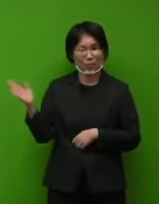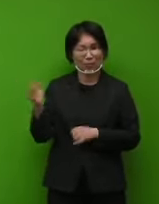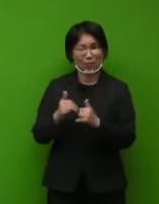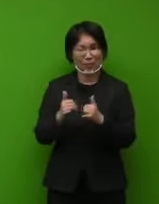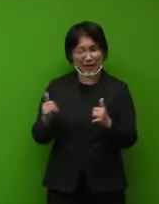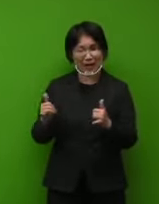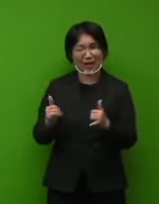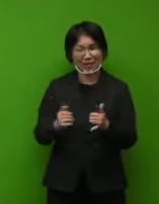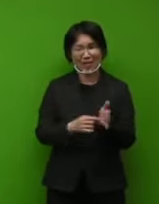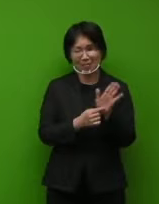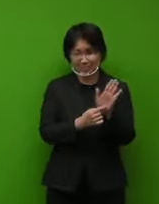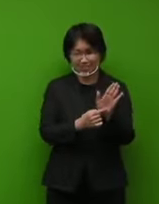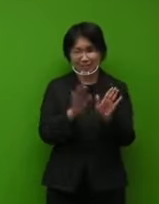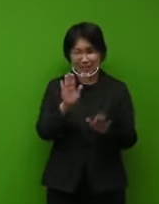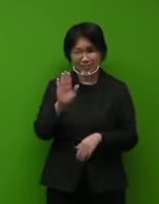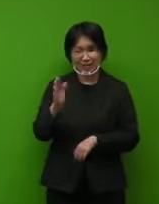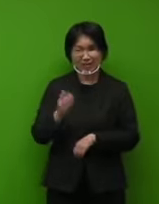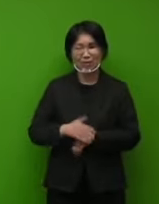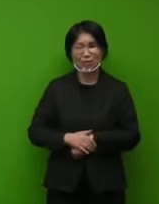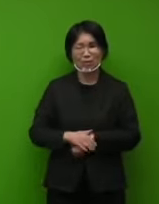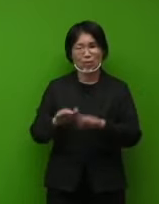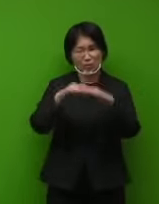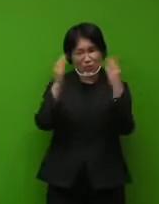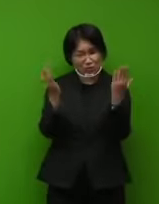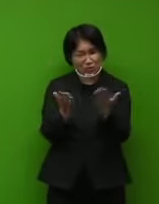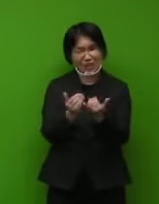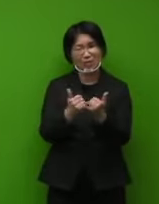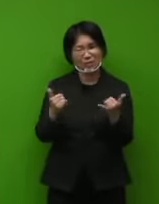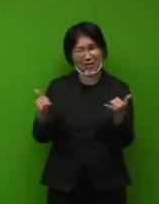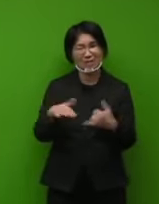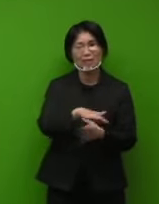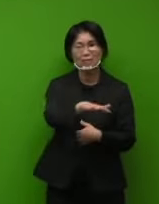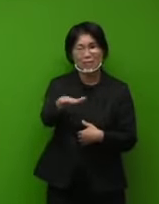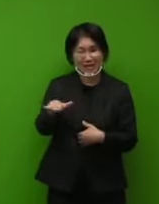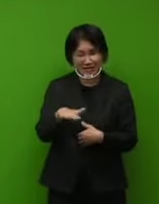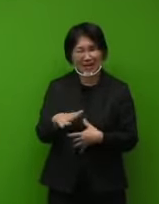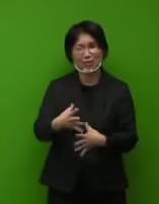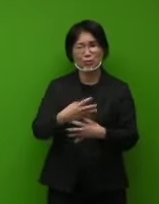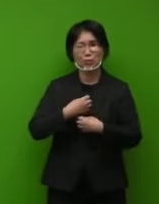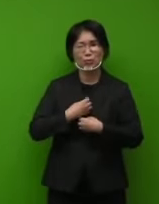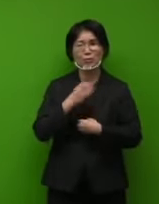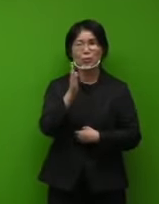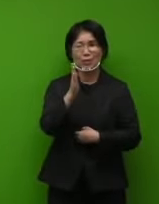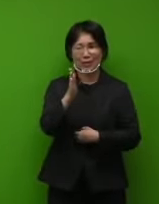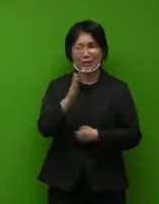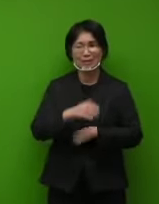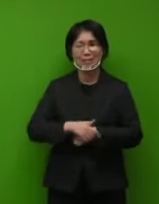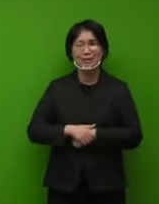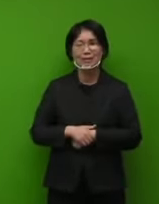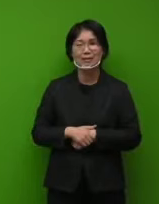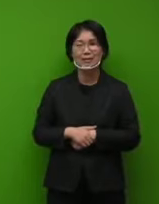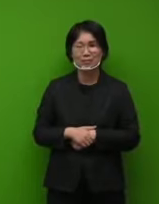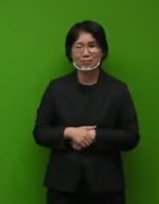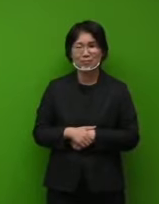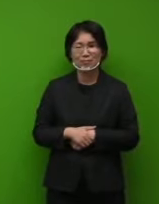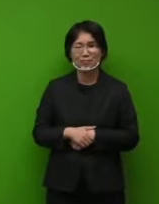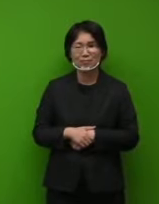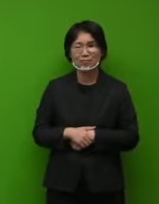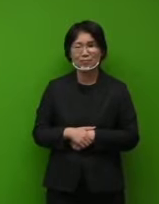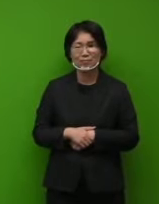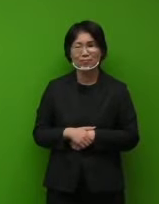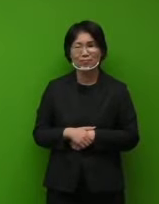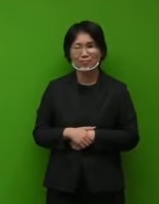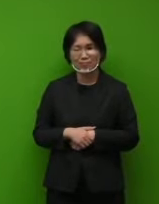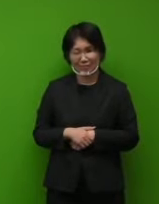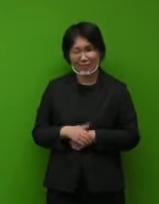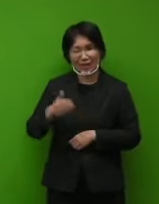示で言っておりますけれども、全ての世代でも注意をしてくださいということであります。会食時の